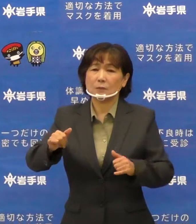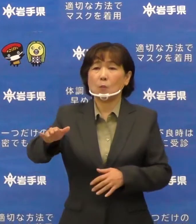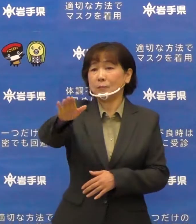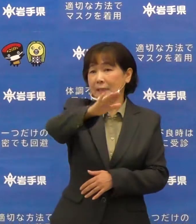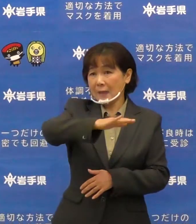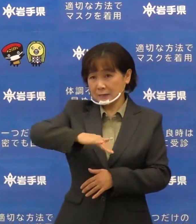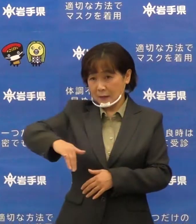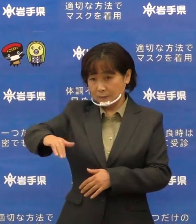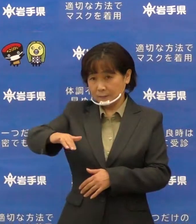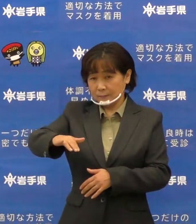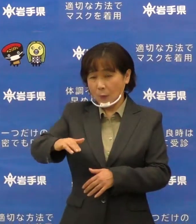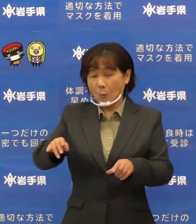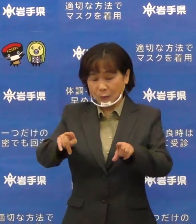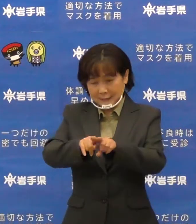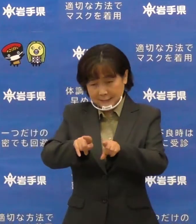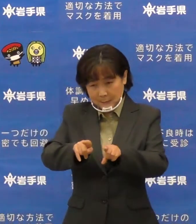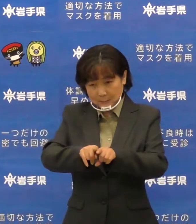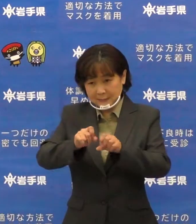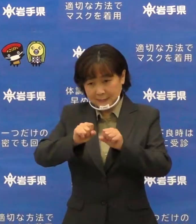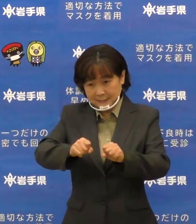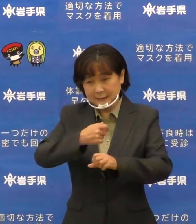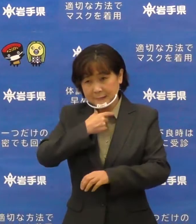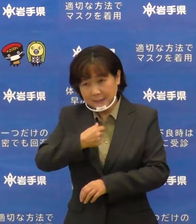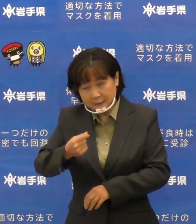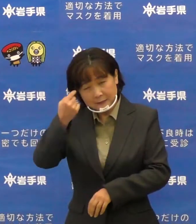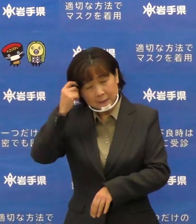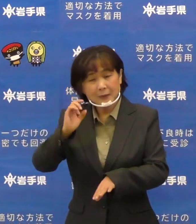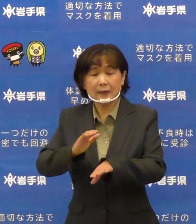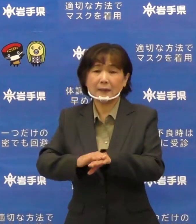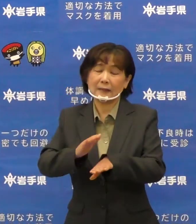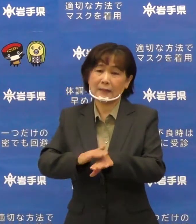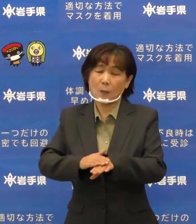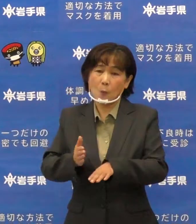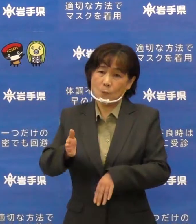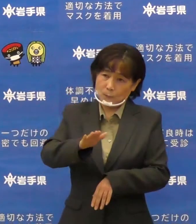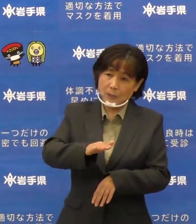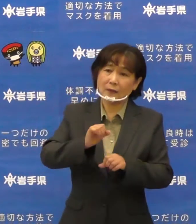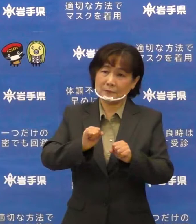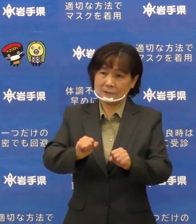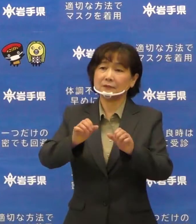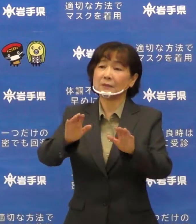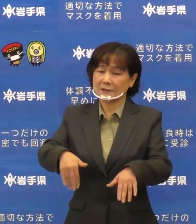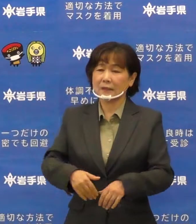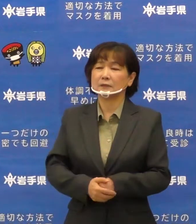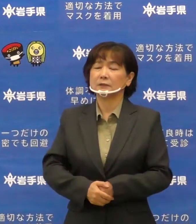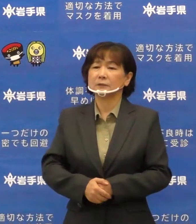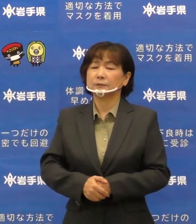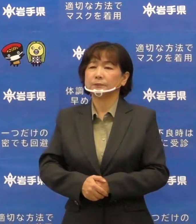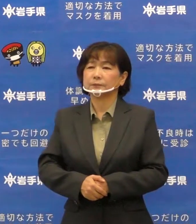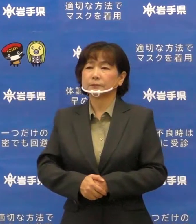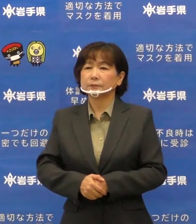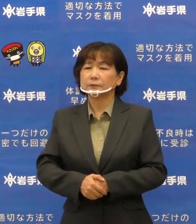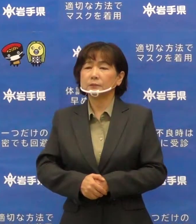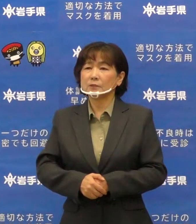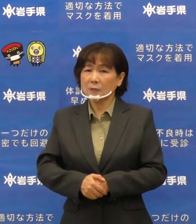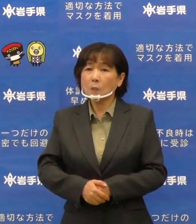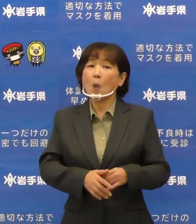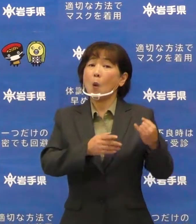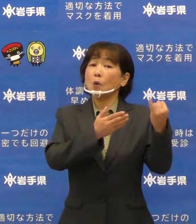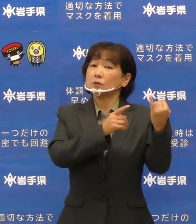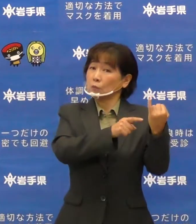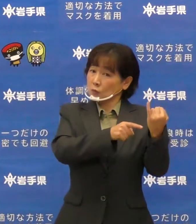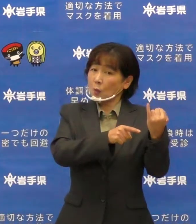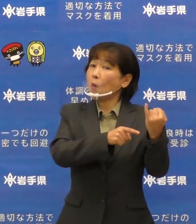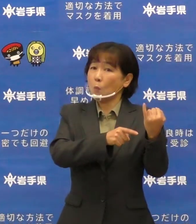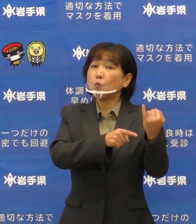ういうイメージで伝えています。 佐野さんにもそのニュータイプになってほしい。 まあ、もうすでにニュータイプなん